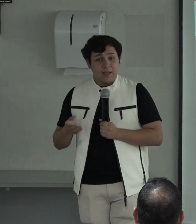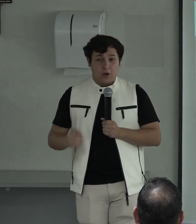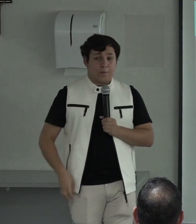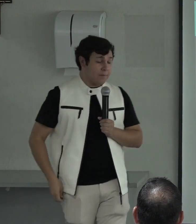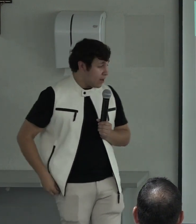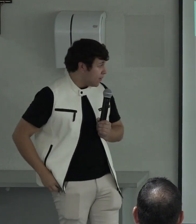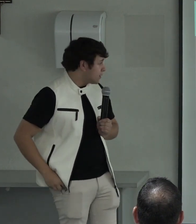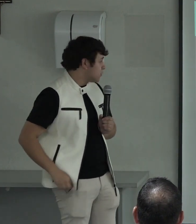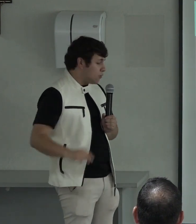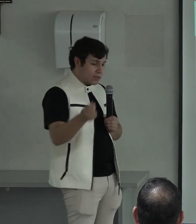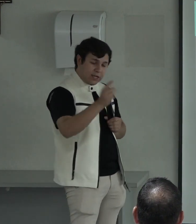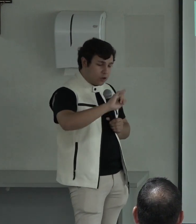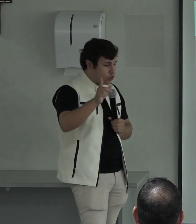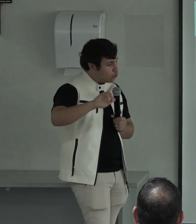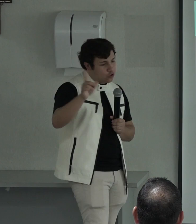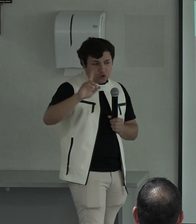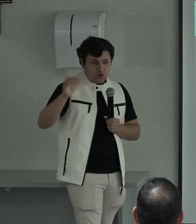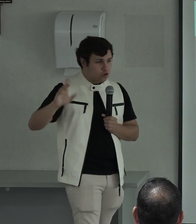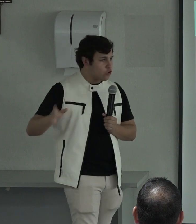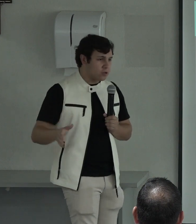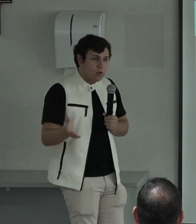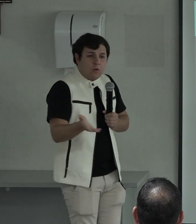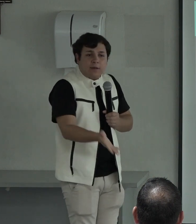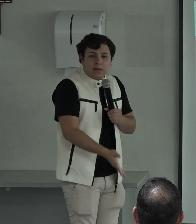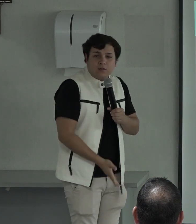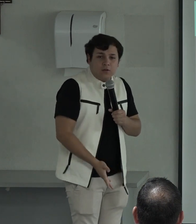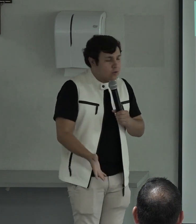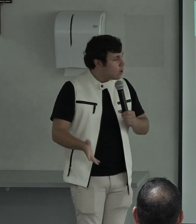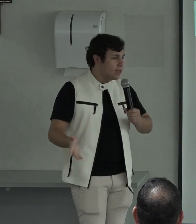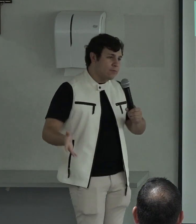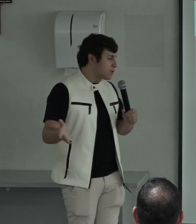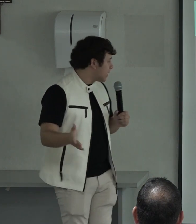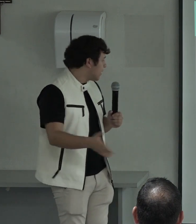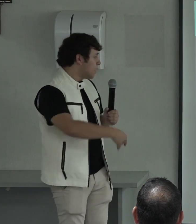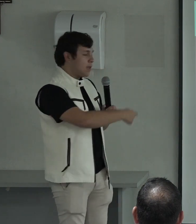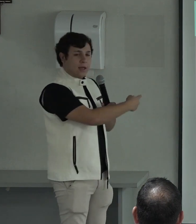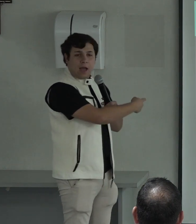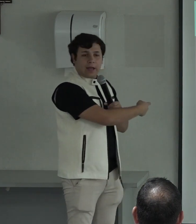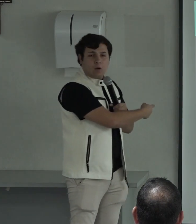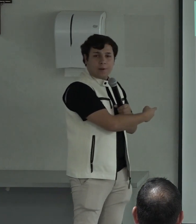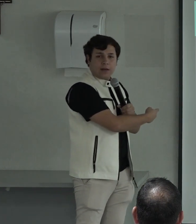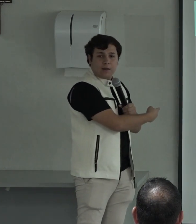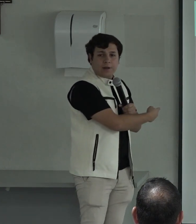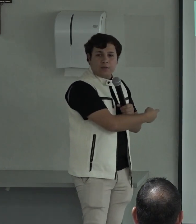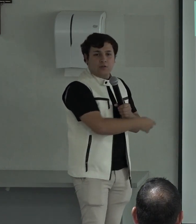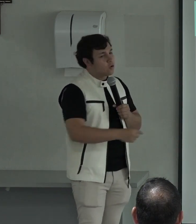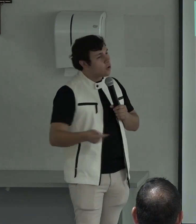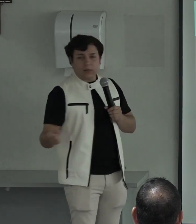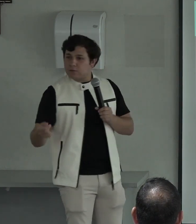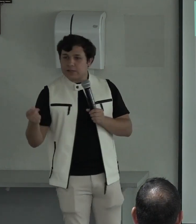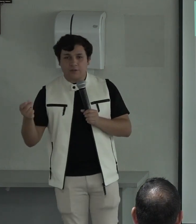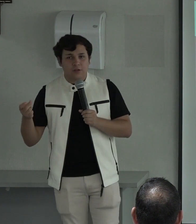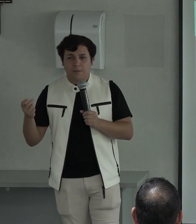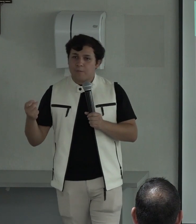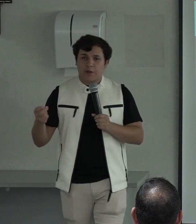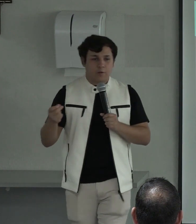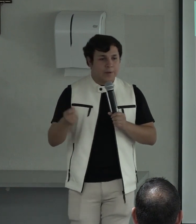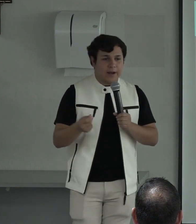lo primero es, no, es que no, ¿cómo va a ser sordo? No, hay que buscarle, hay que comprarle el aparato, no, hay que buscar dónde me pueden operar a mi